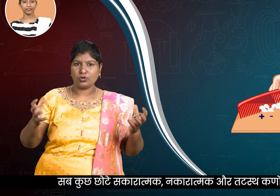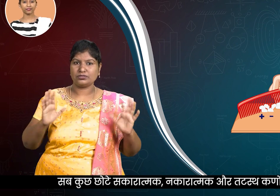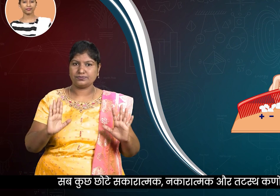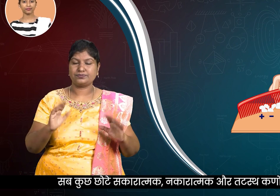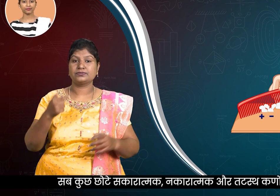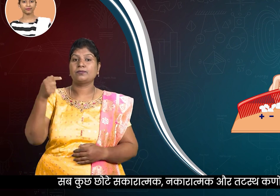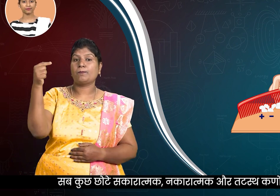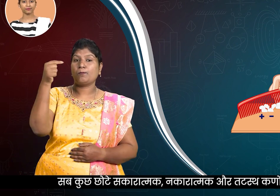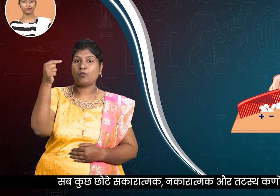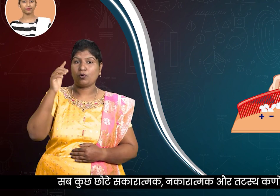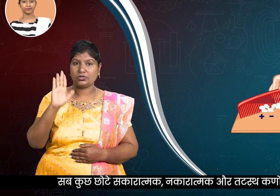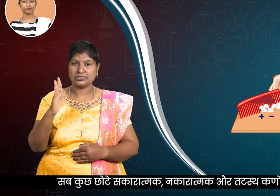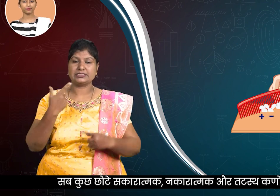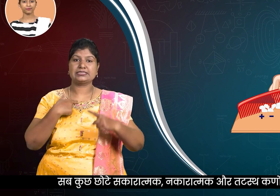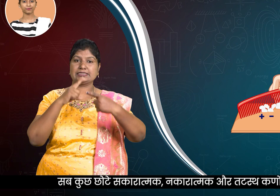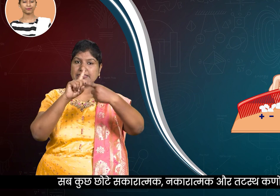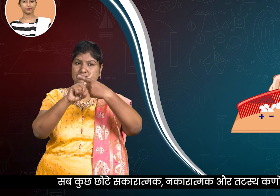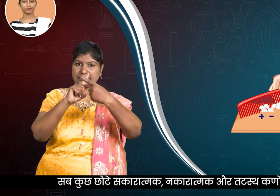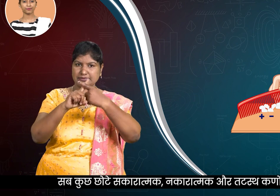नकारात्मक